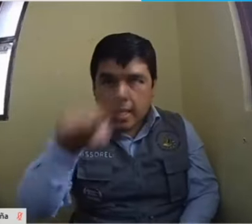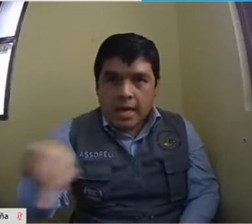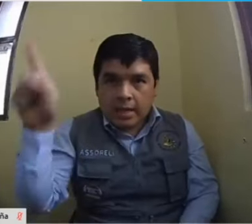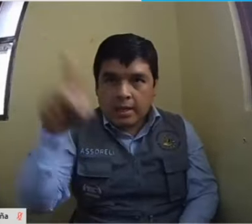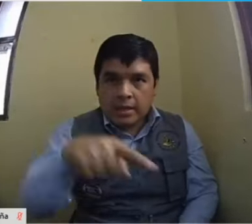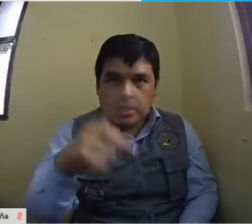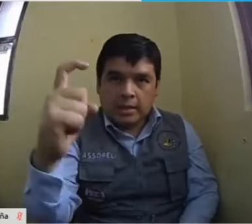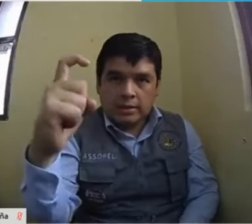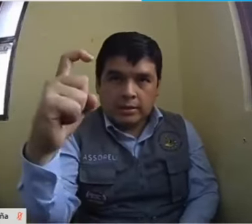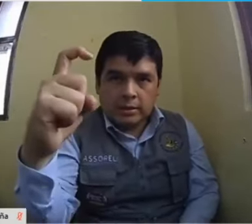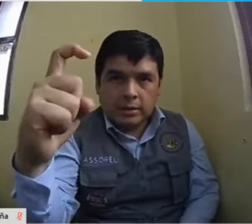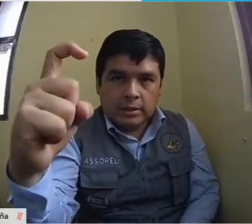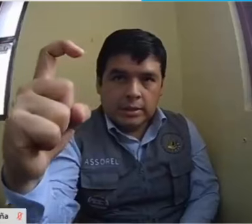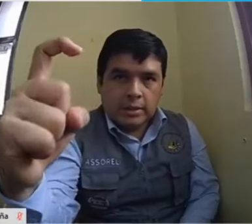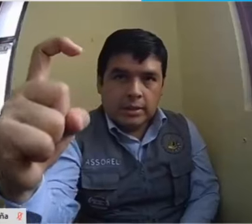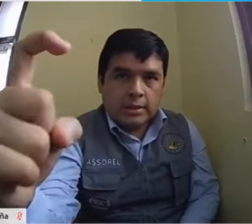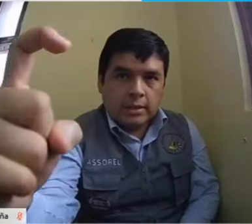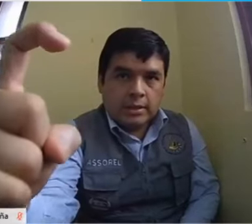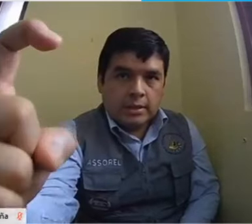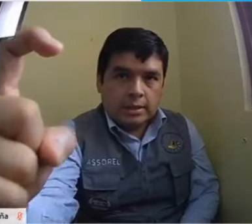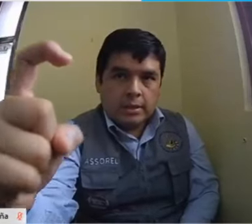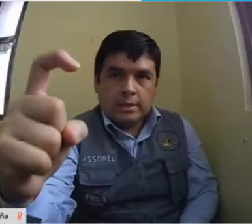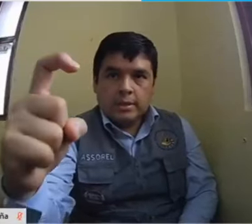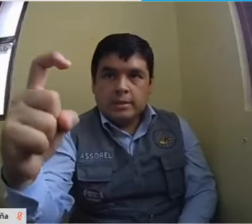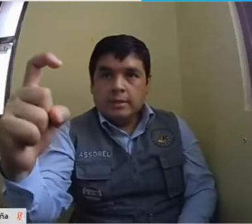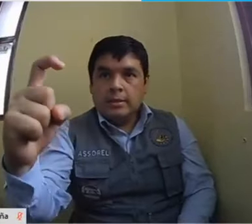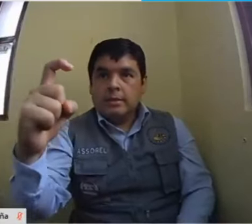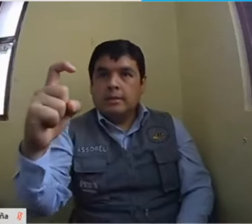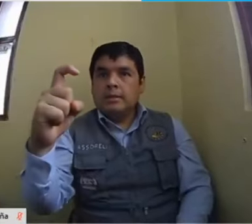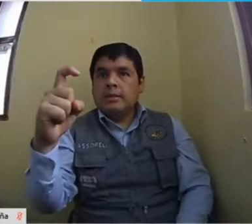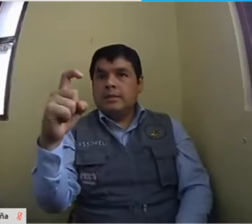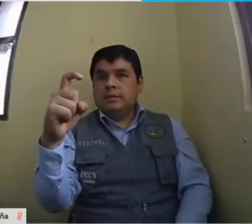De perfil, la X.